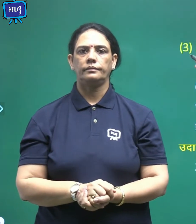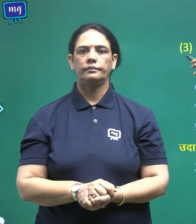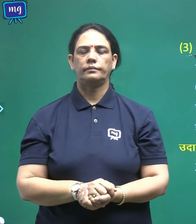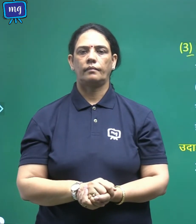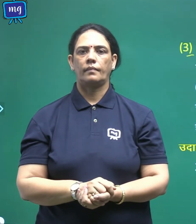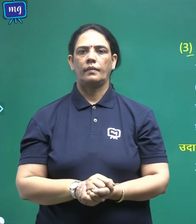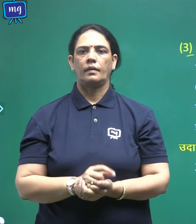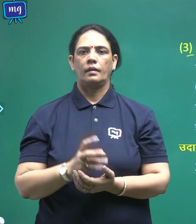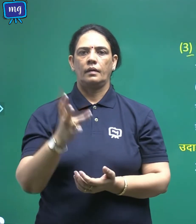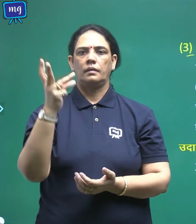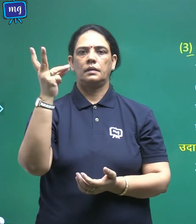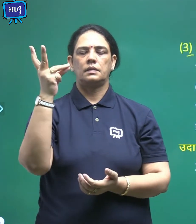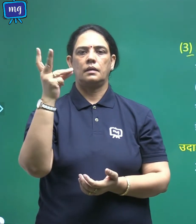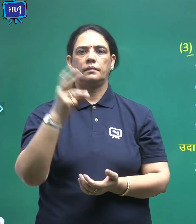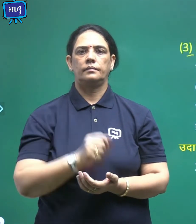तीसरा,